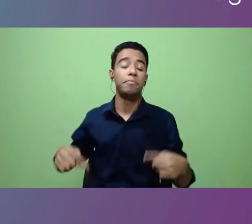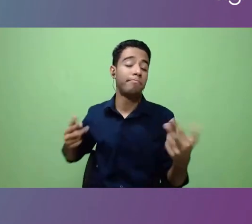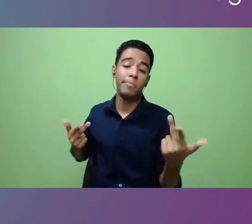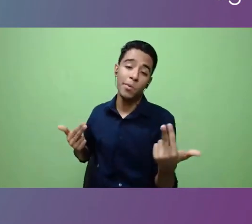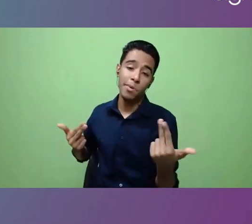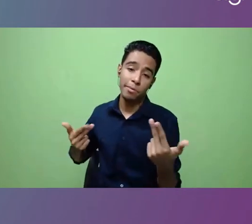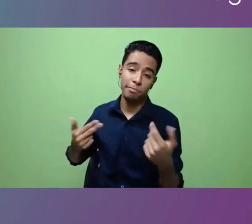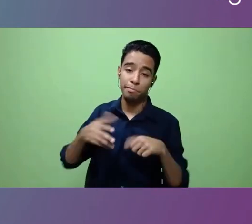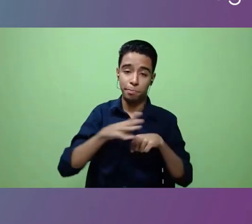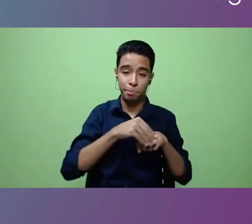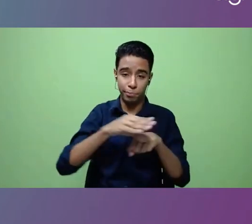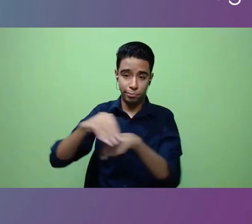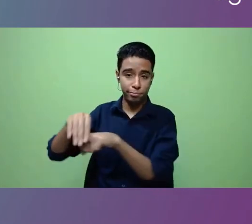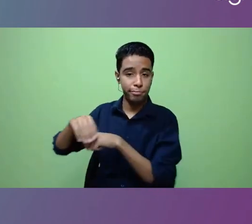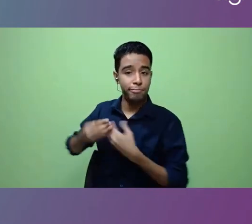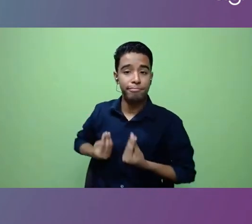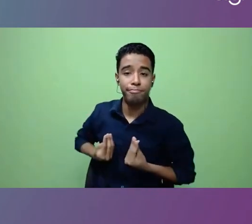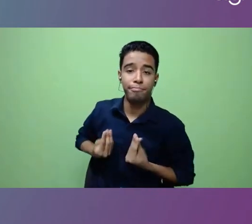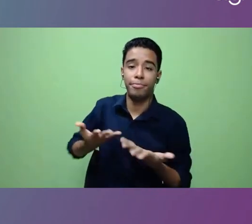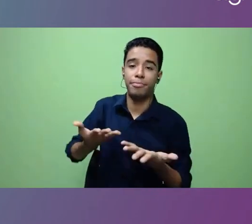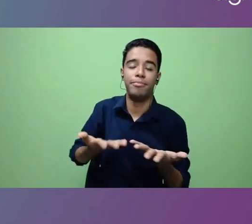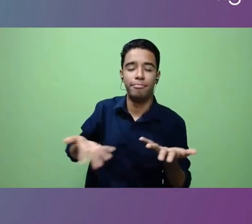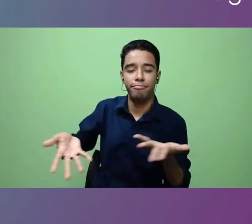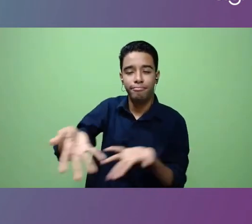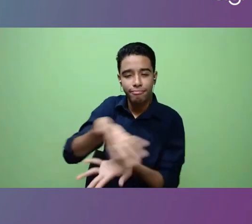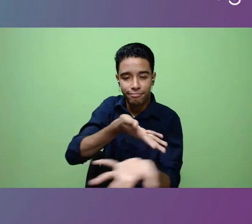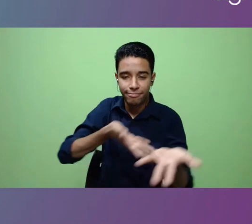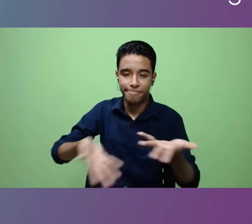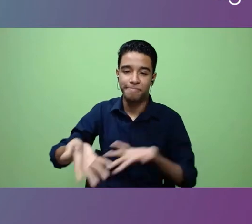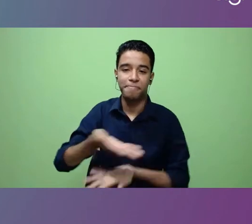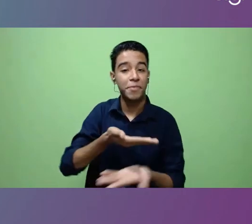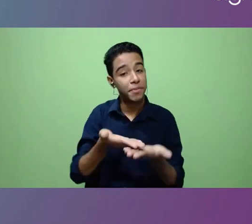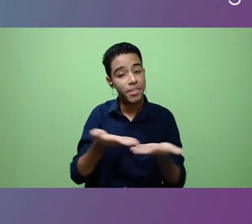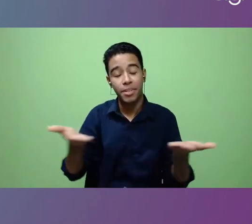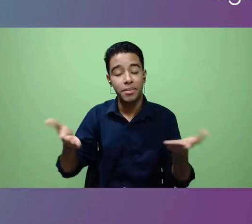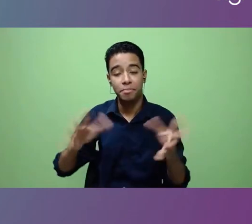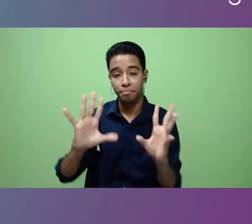vocês. Basicamente é isso. Tá bom?